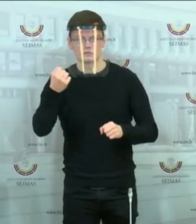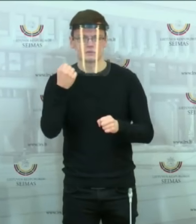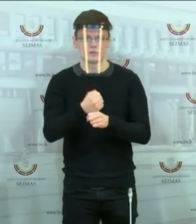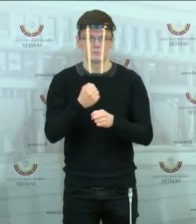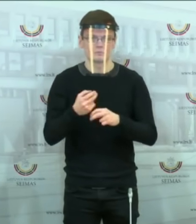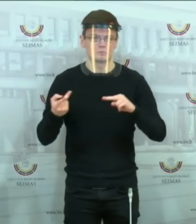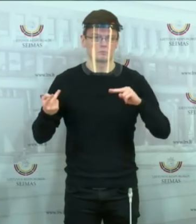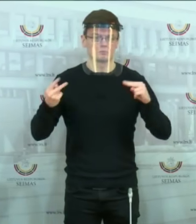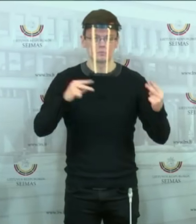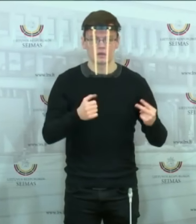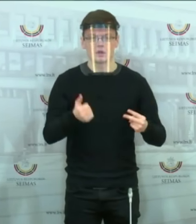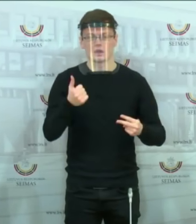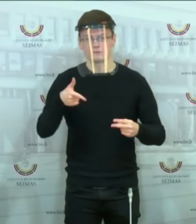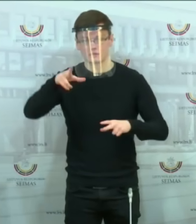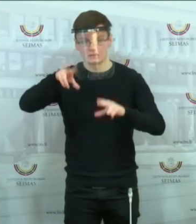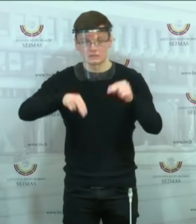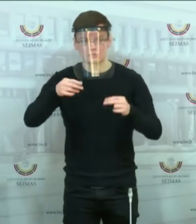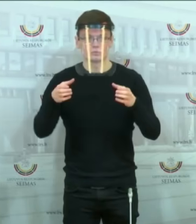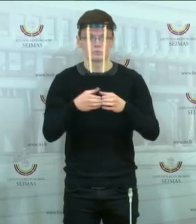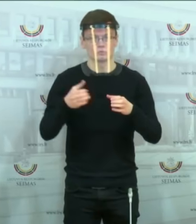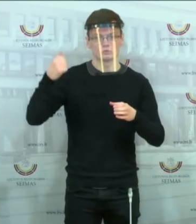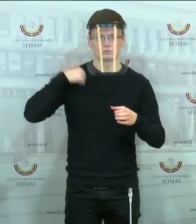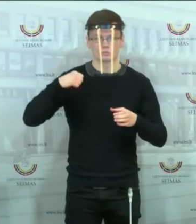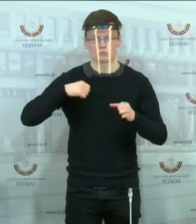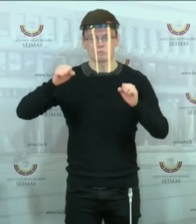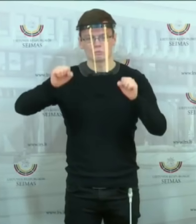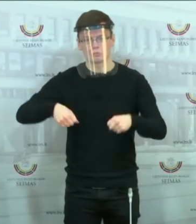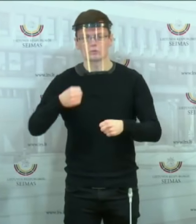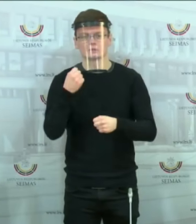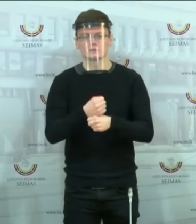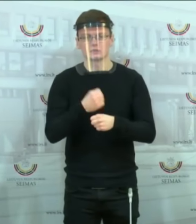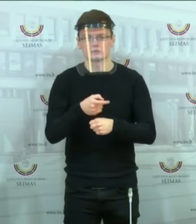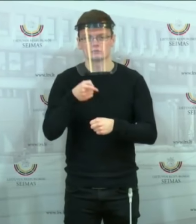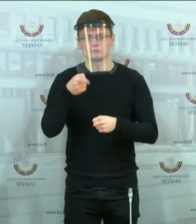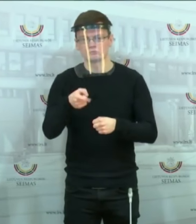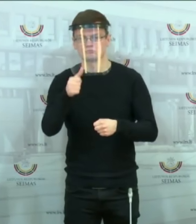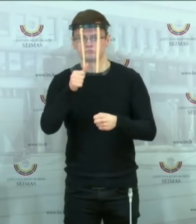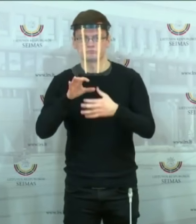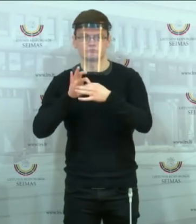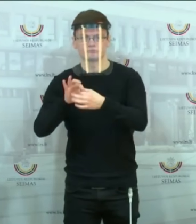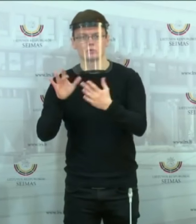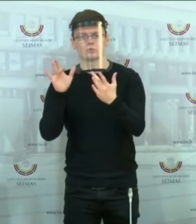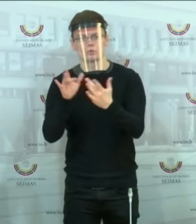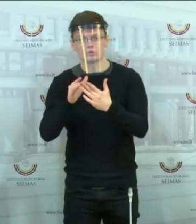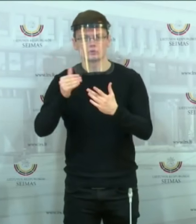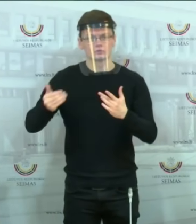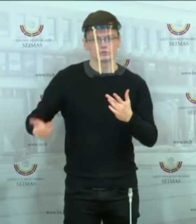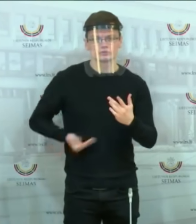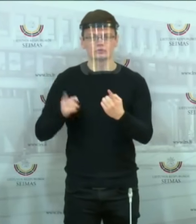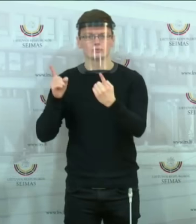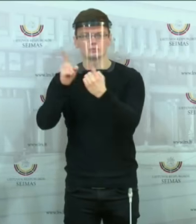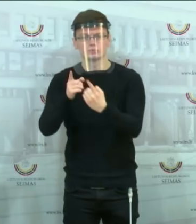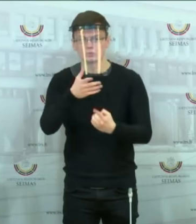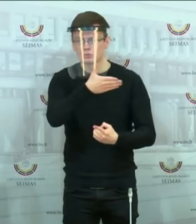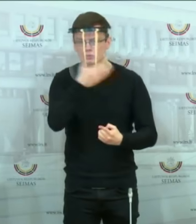kad būtent tie rizikos grupės asmenys, jie galbūt gali dirbti tokį darbą, kur nėra tiesioginio kontakto, nereikia su klientais